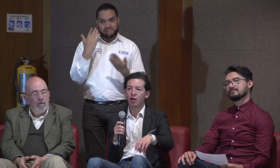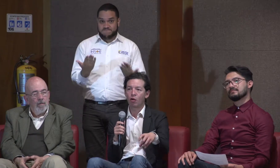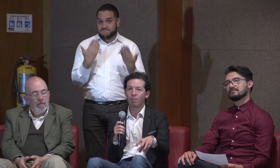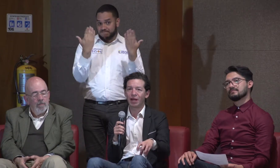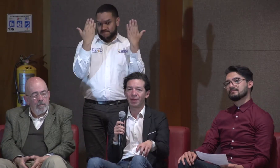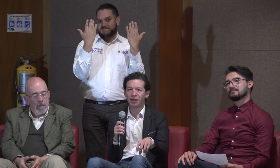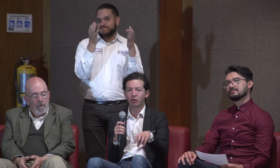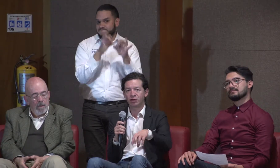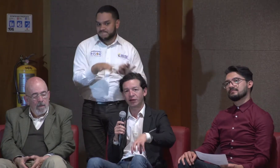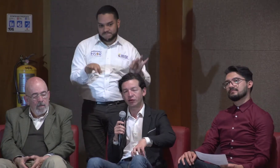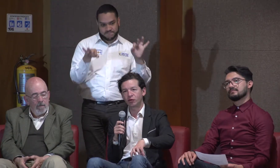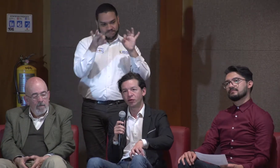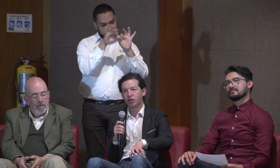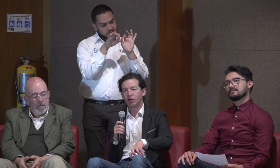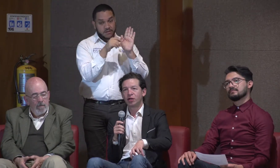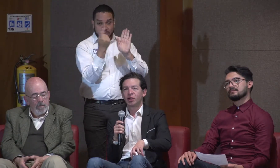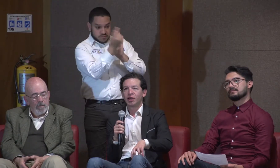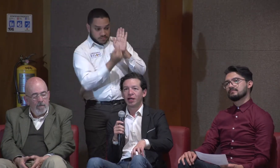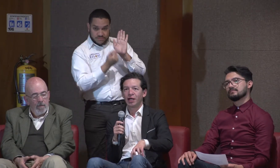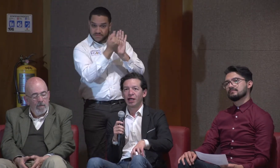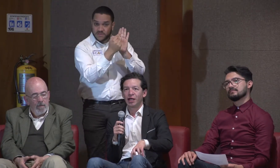imagen complemente un texto